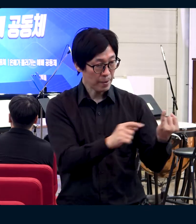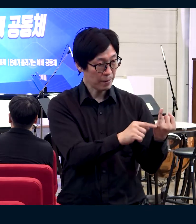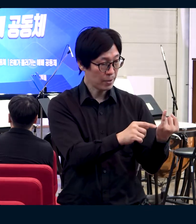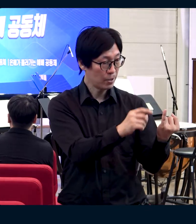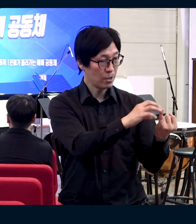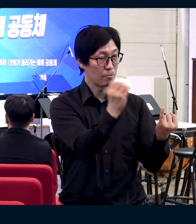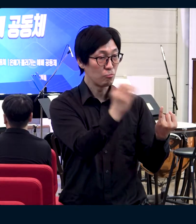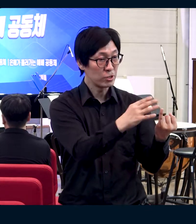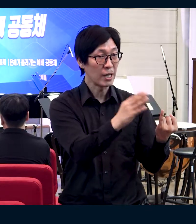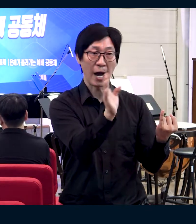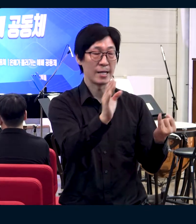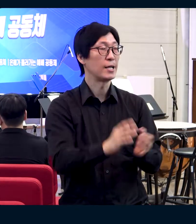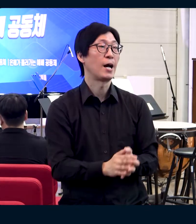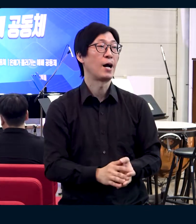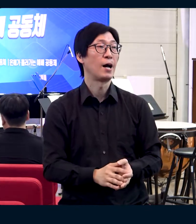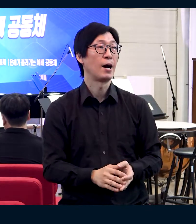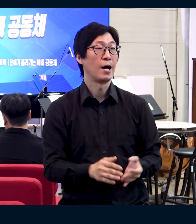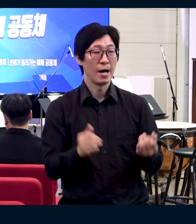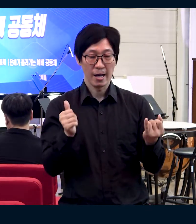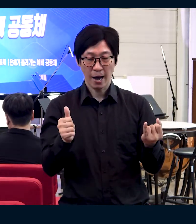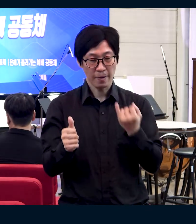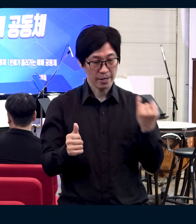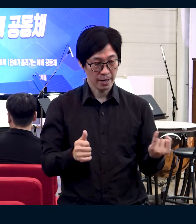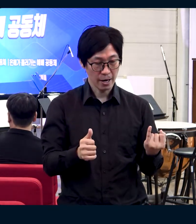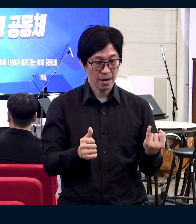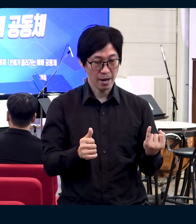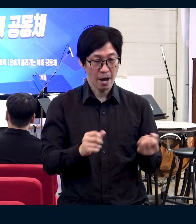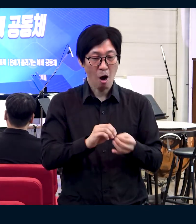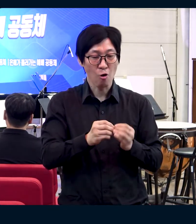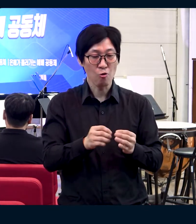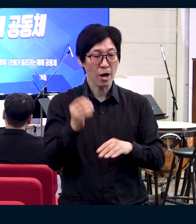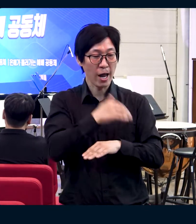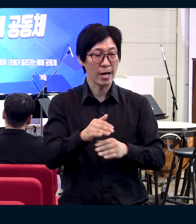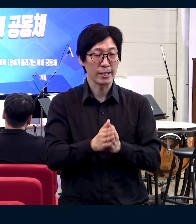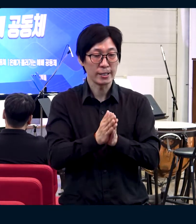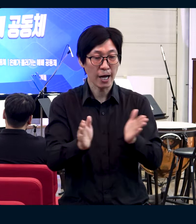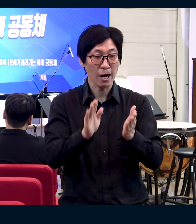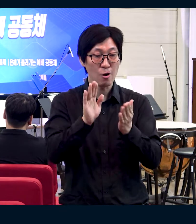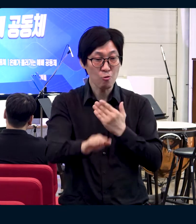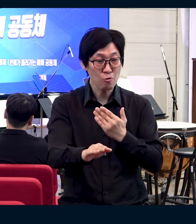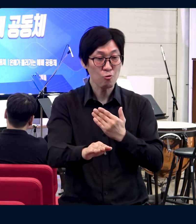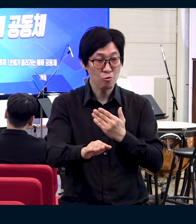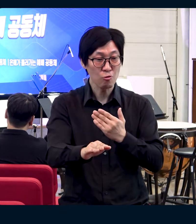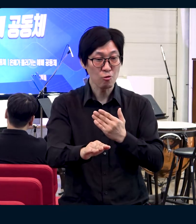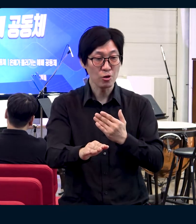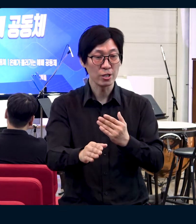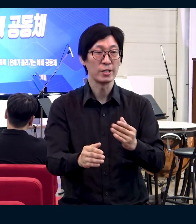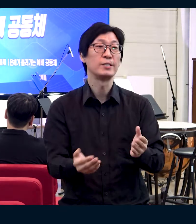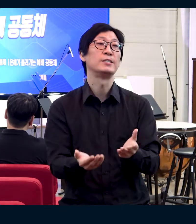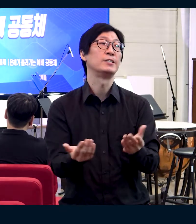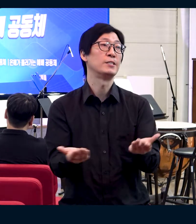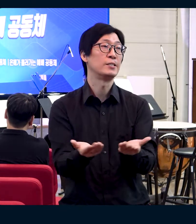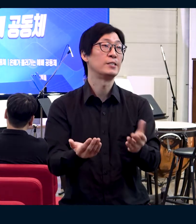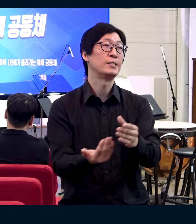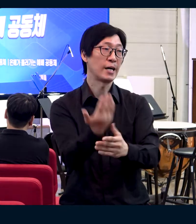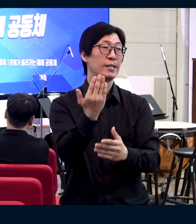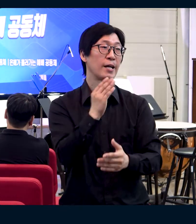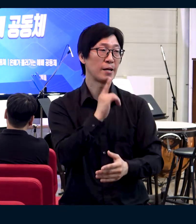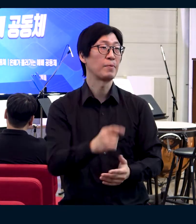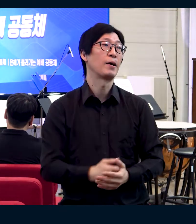이것은요, 아브라함과 사레가 편법을 쓰는 순간 이미 들어가 있는 예정된 일이에요.